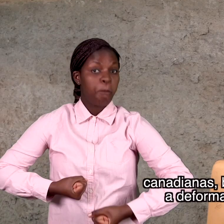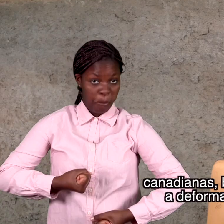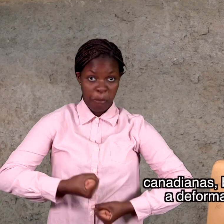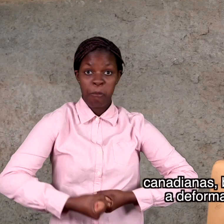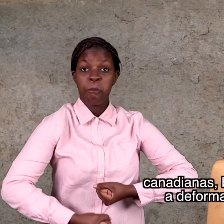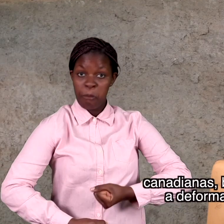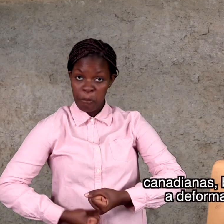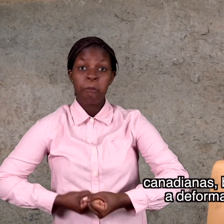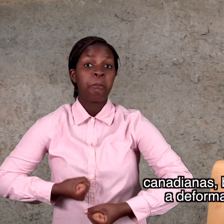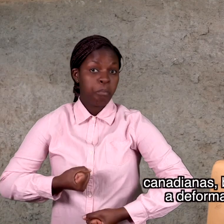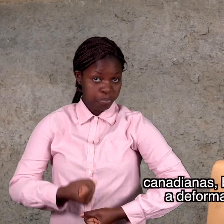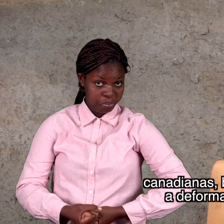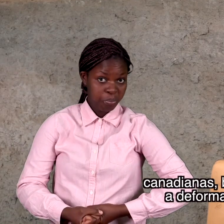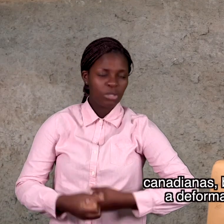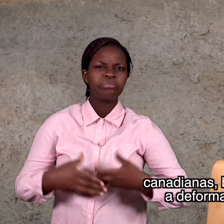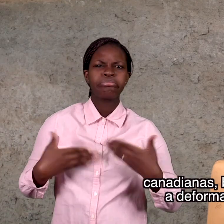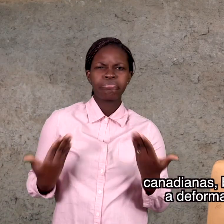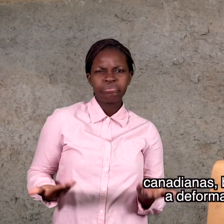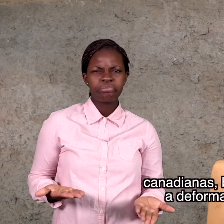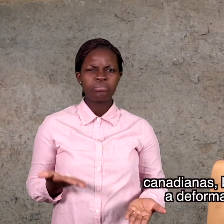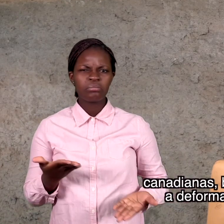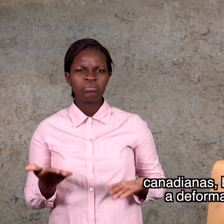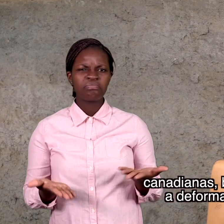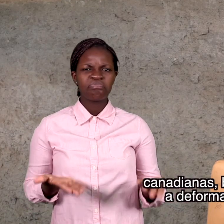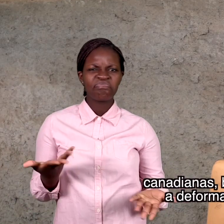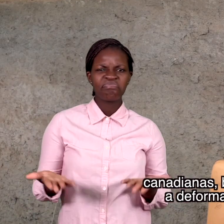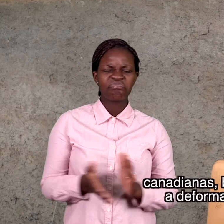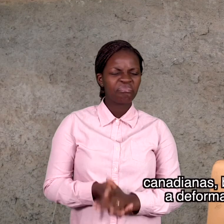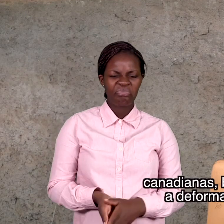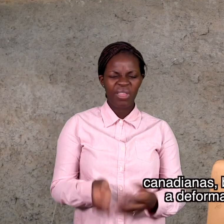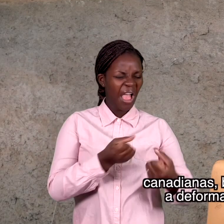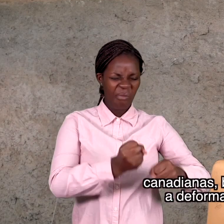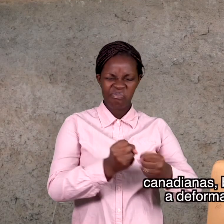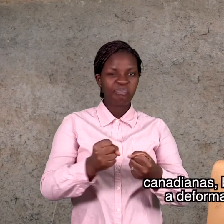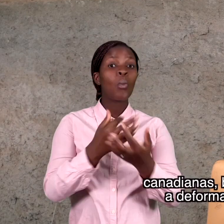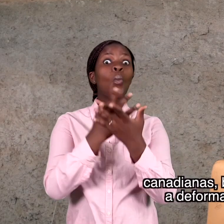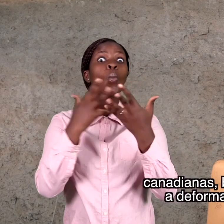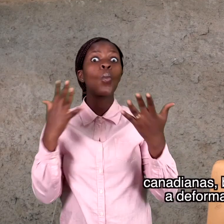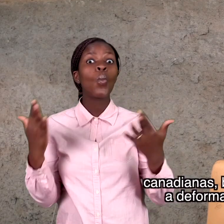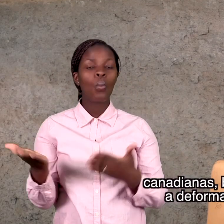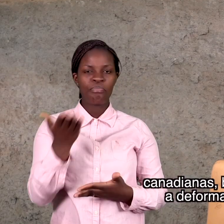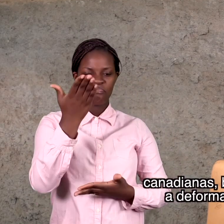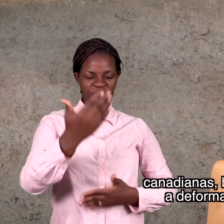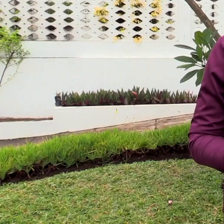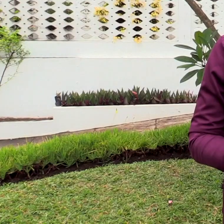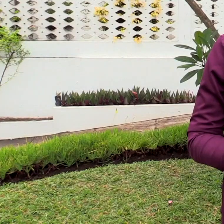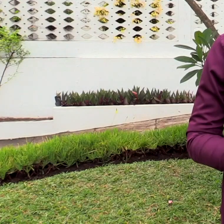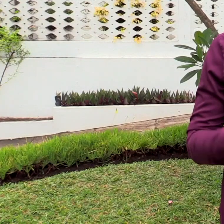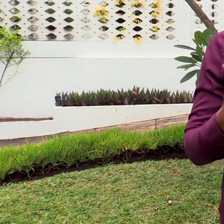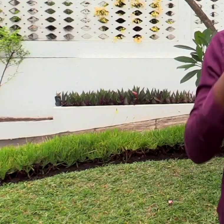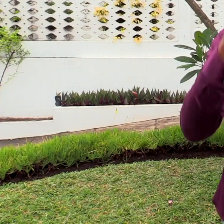pés botos. Então, pelo menos muita coisa.